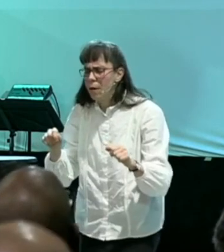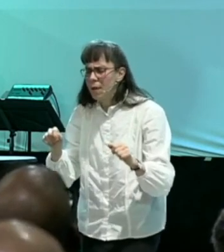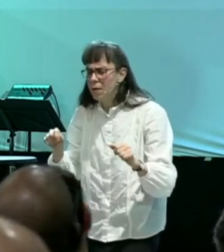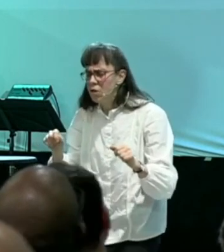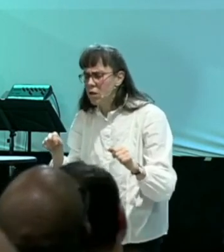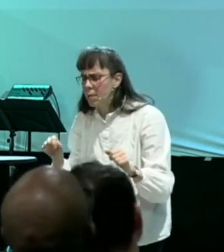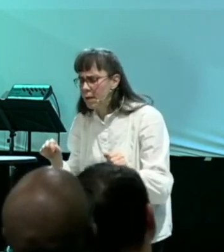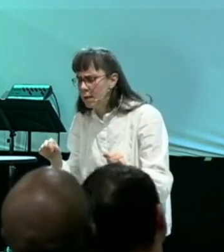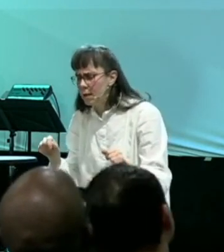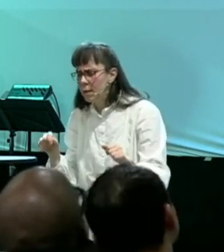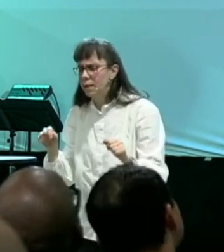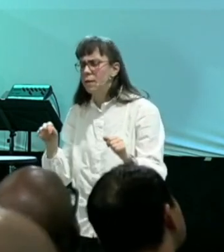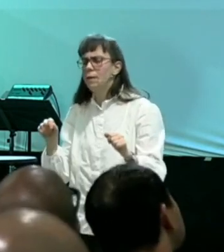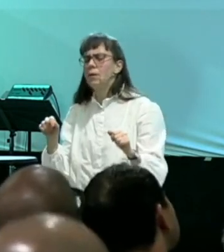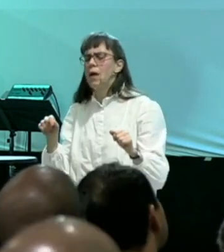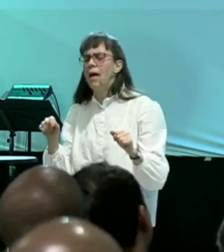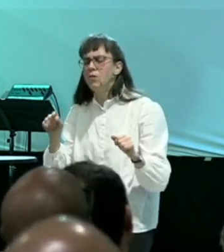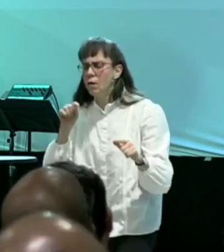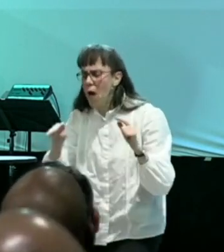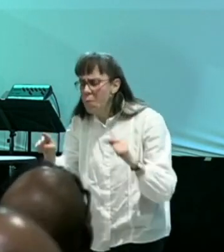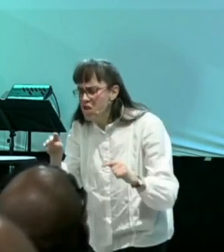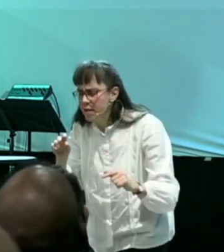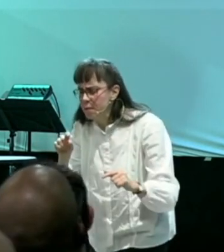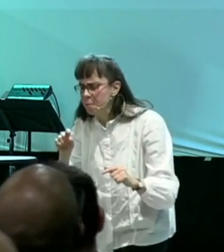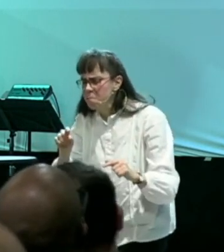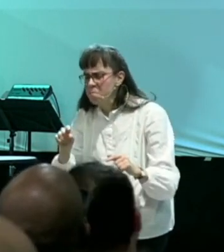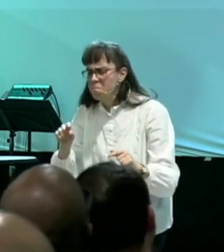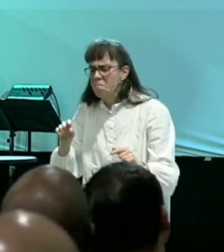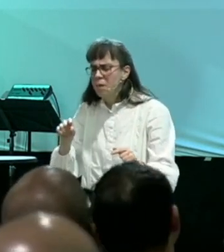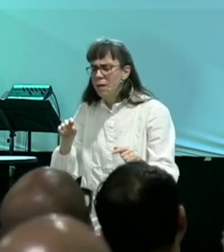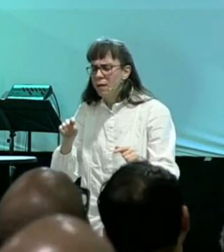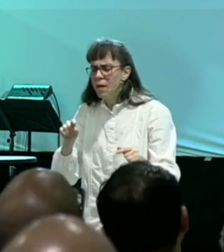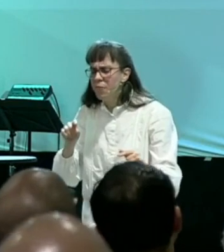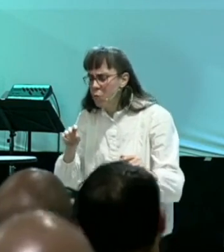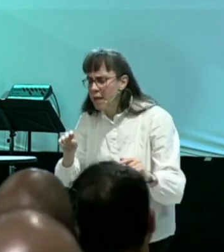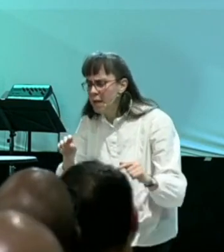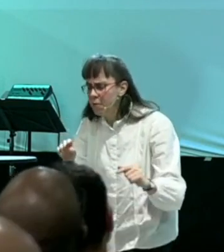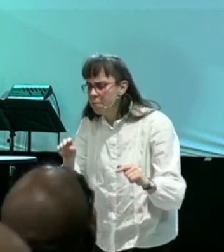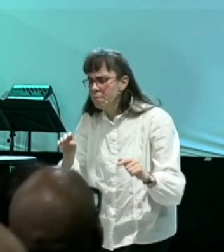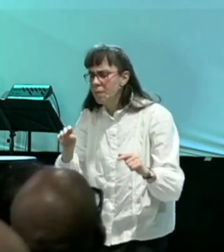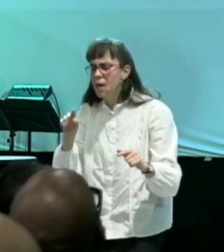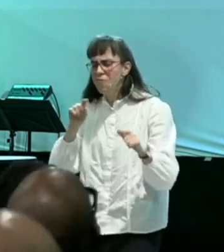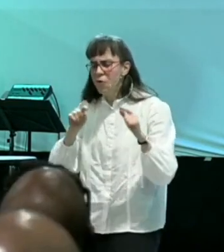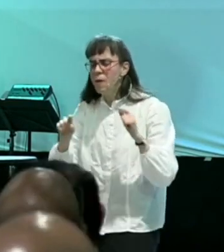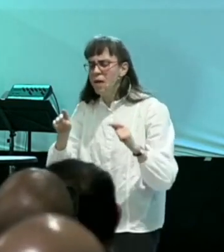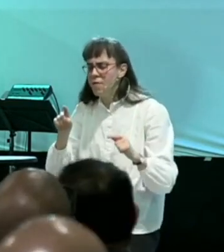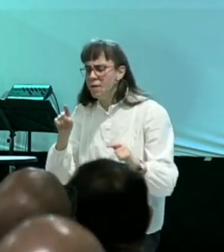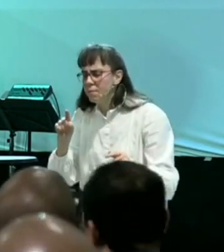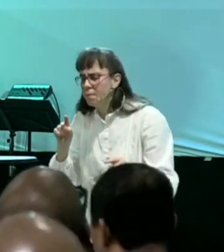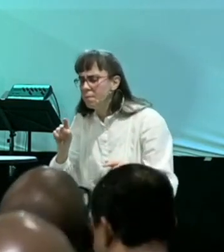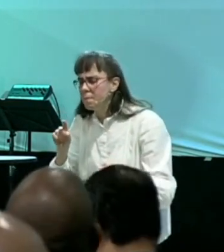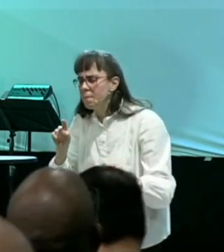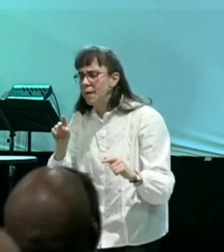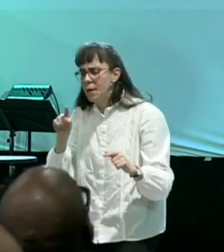l'accomplir. Il va l'accomplir. And it's going to accomplish it. Si tu crois. If you believe. Si tu crois. If you believe. Il y a